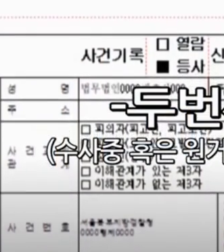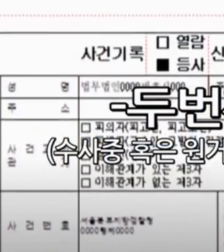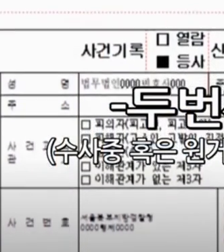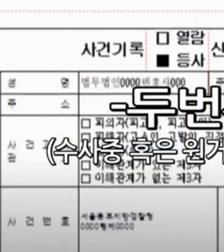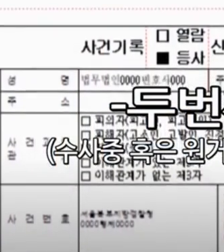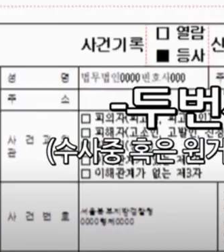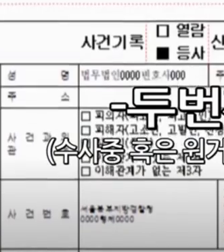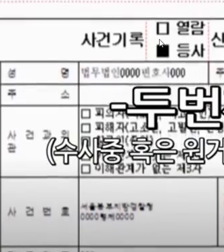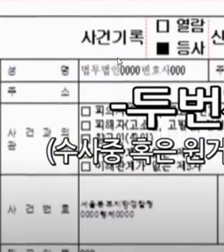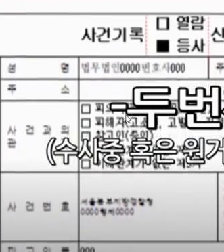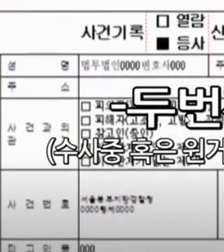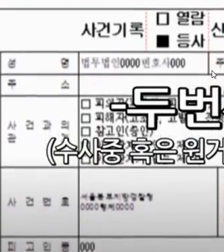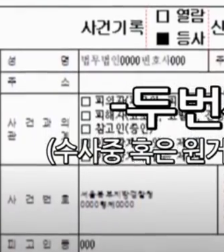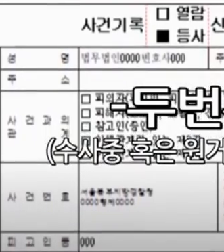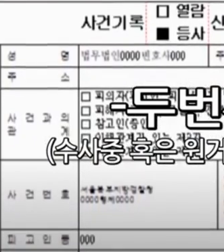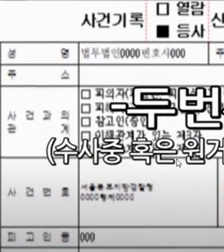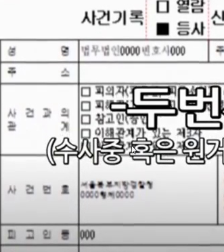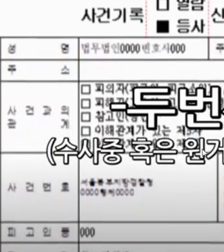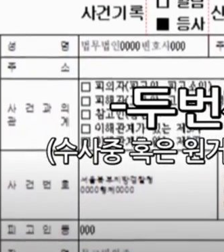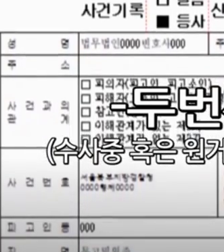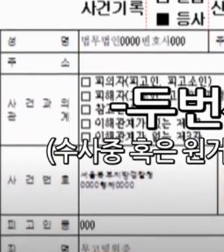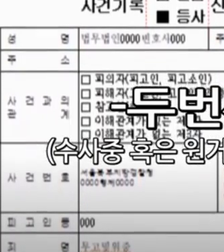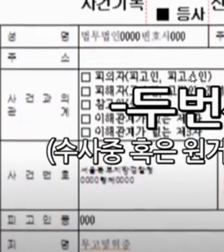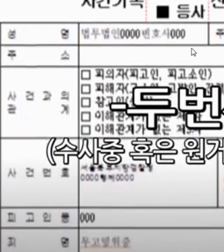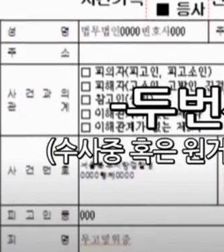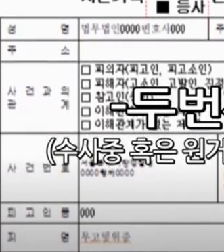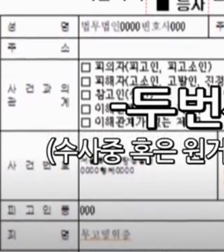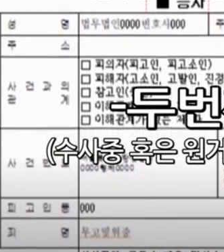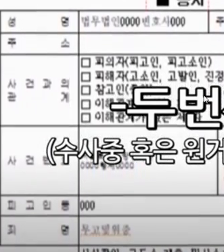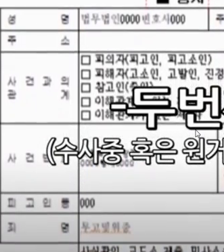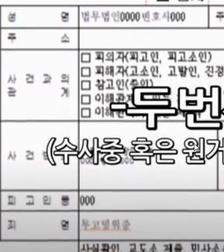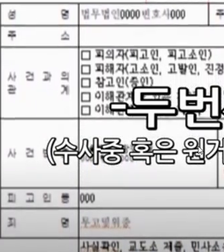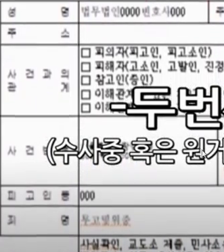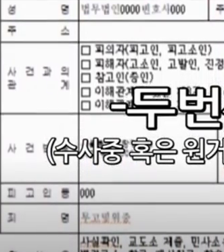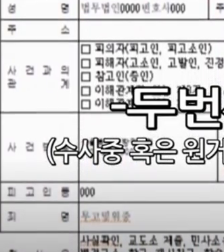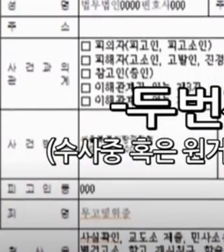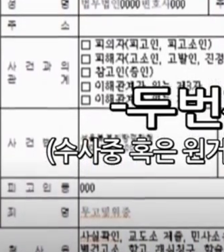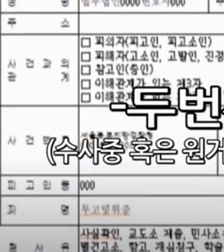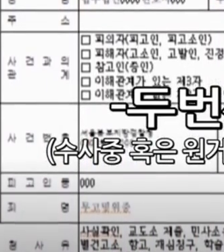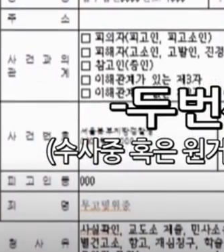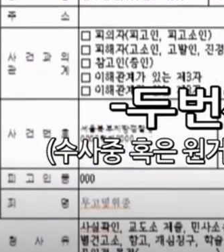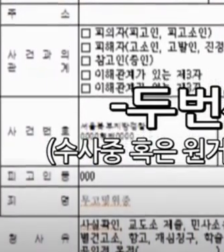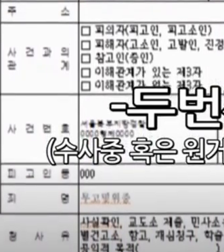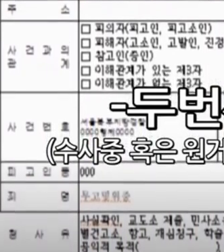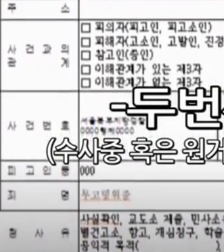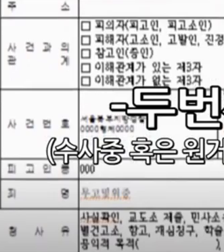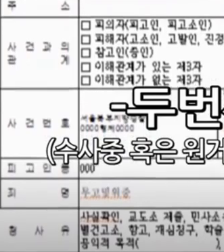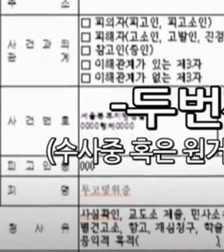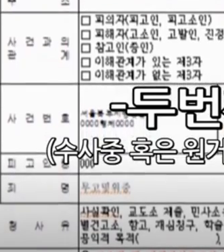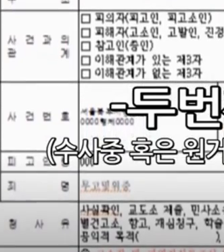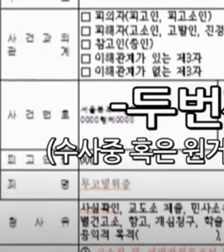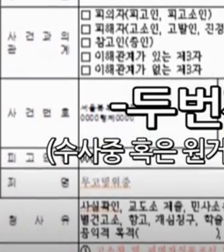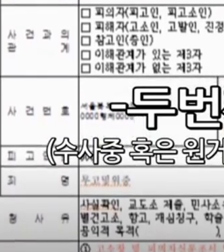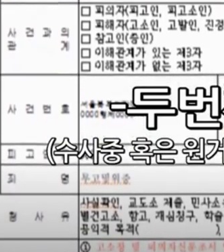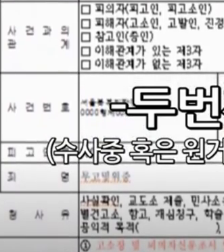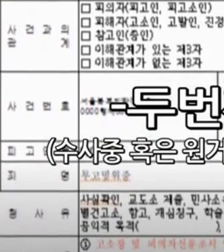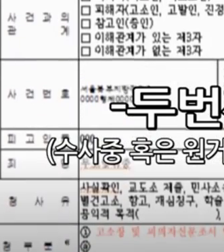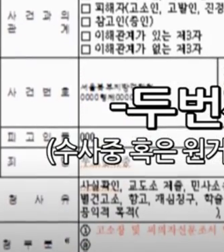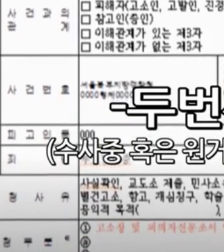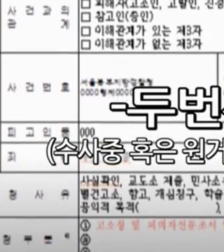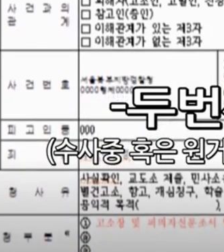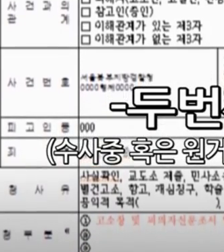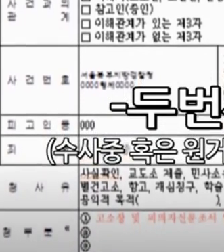서울중앙지방검찰청 기준으로 1층에는 공판과가 있고 지하 1층으로 내려가면 민원 접수실이 있습니다. 접수실에